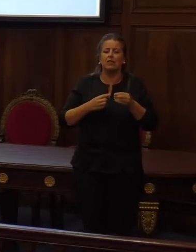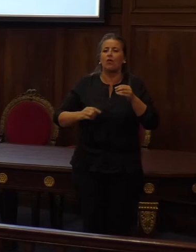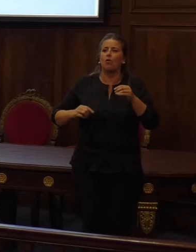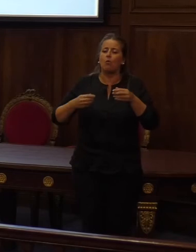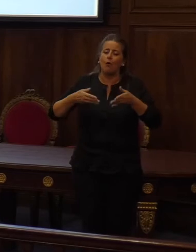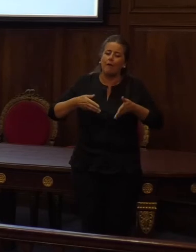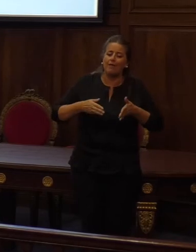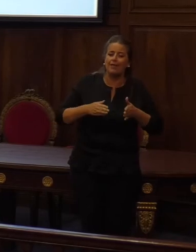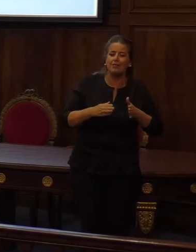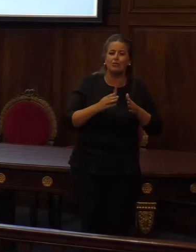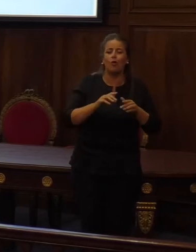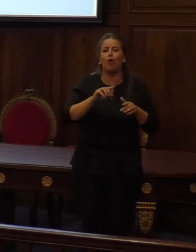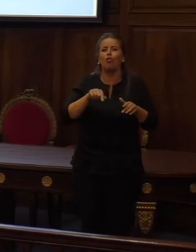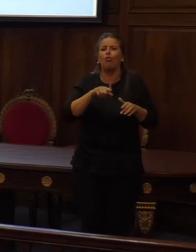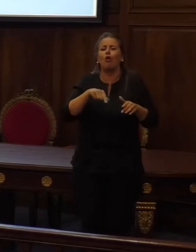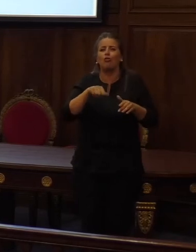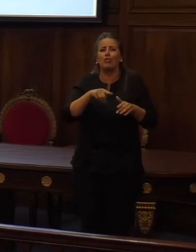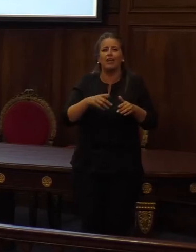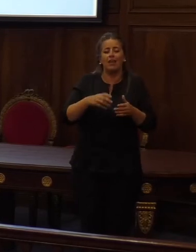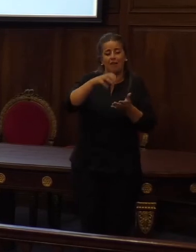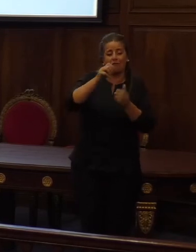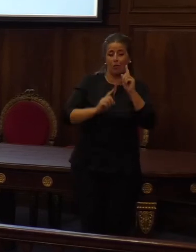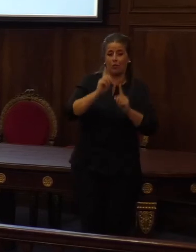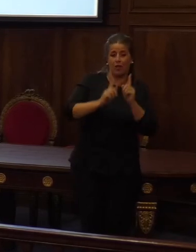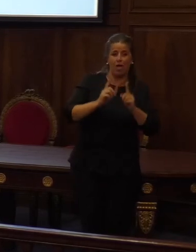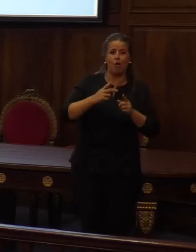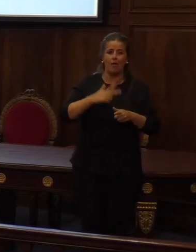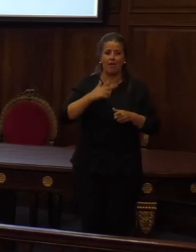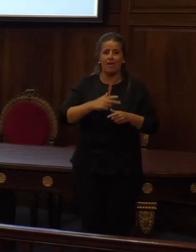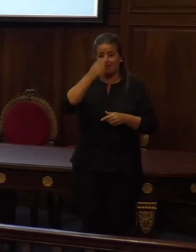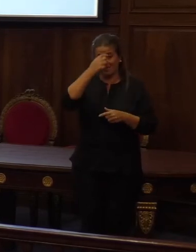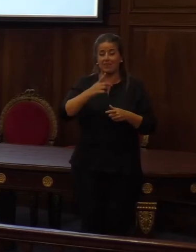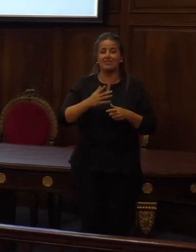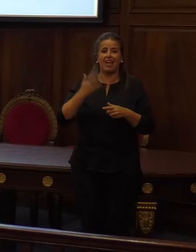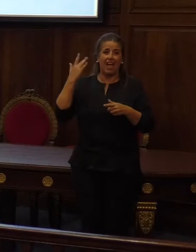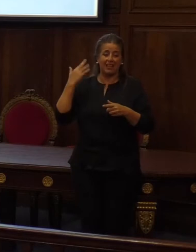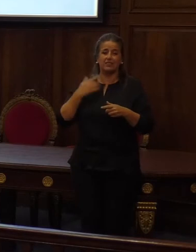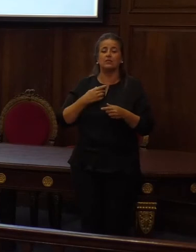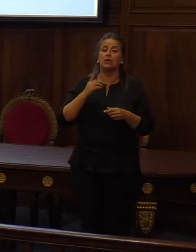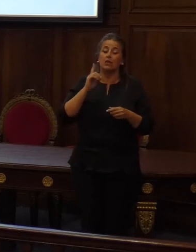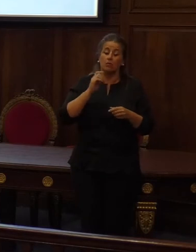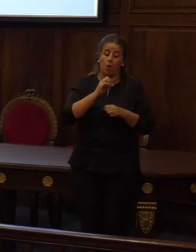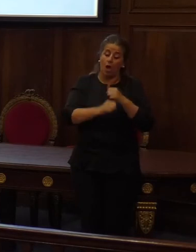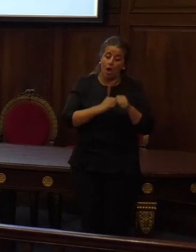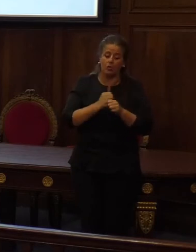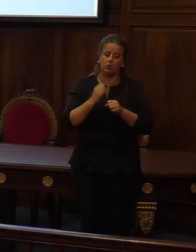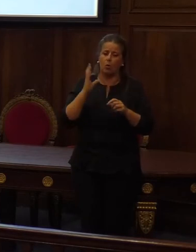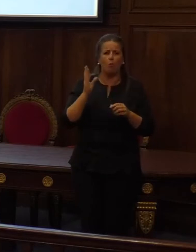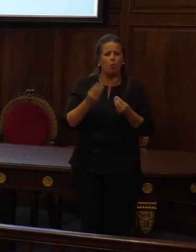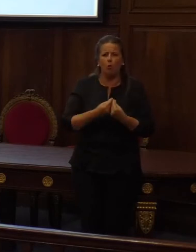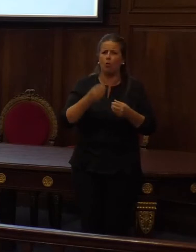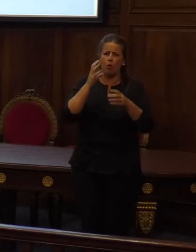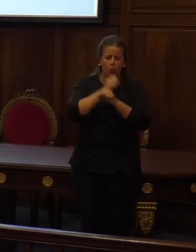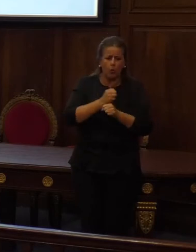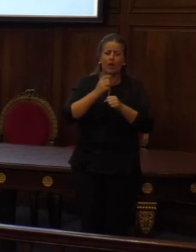psicología en el contexto de lo que era la Facultad de Humanidades y Ciencias en aquel momento, que tiene años oscuros con la dictadura, no solamente por